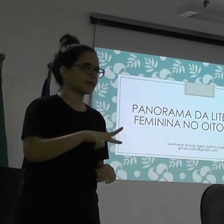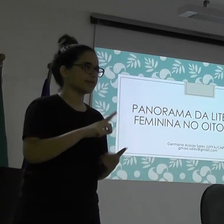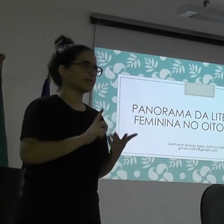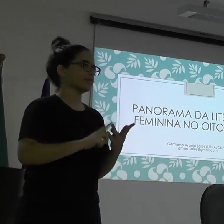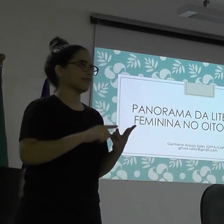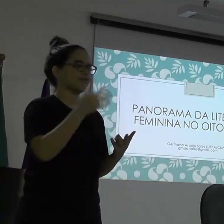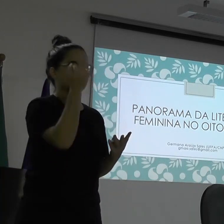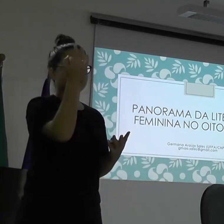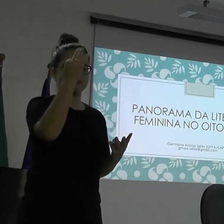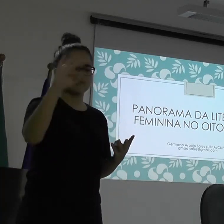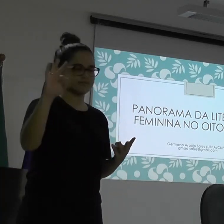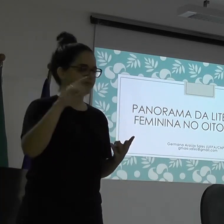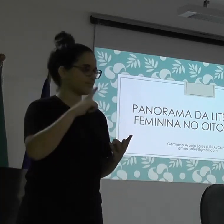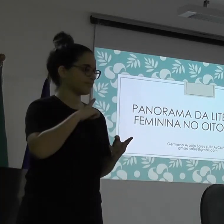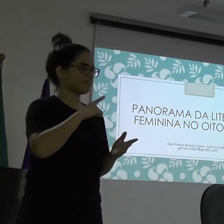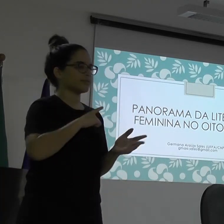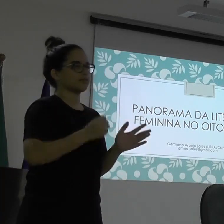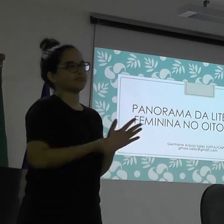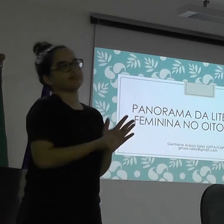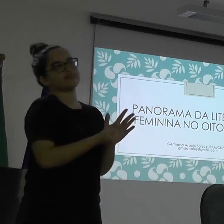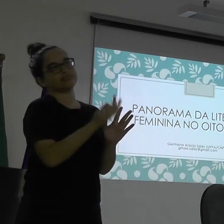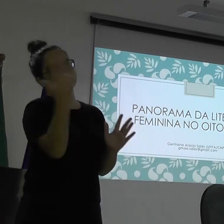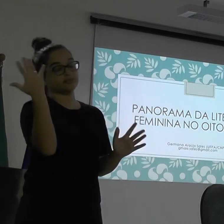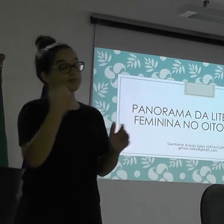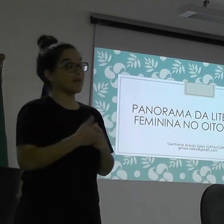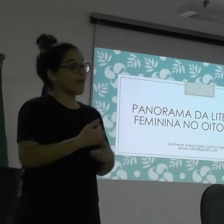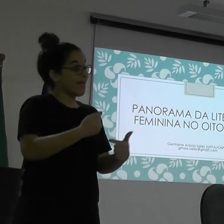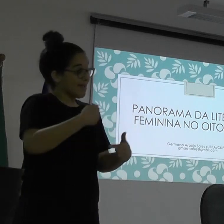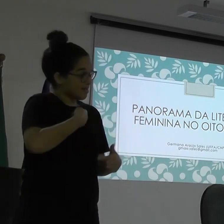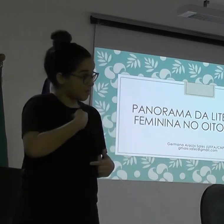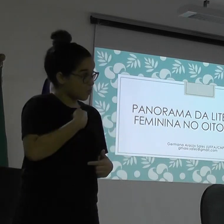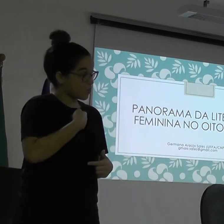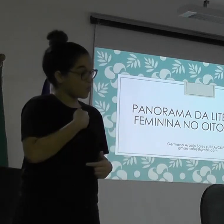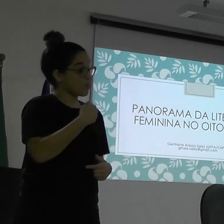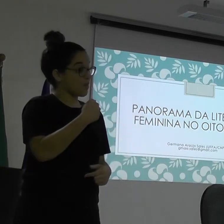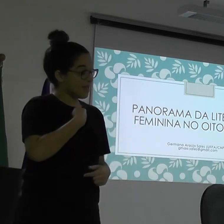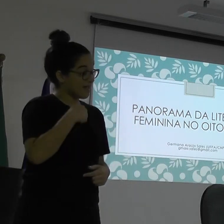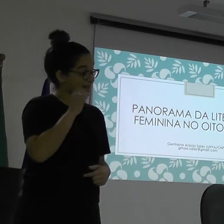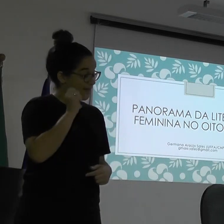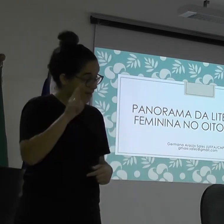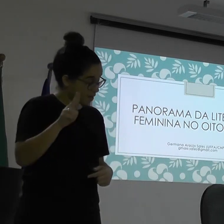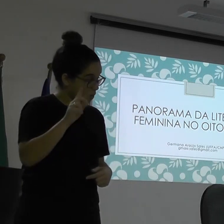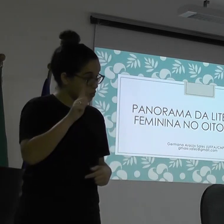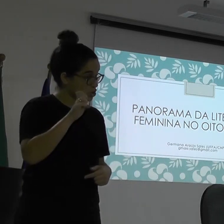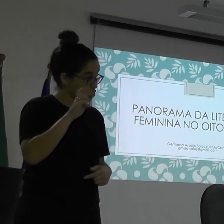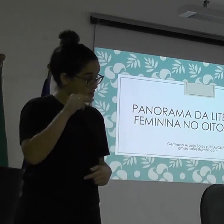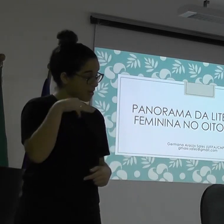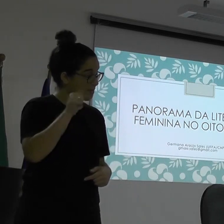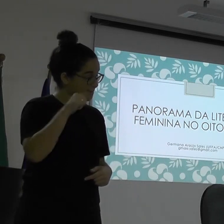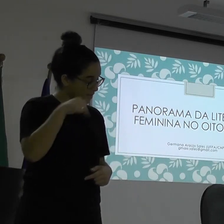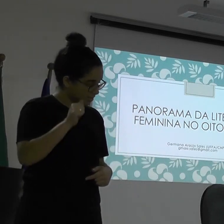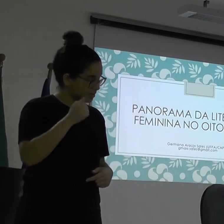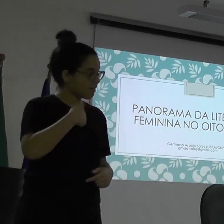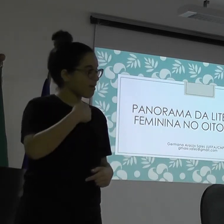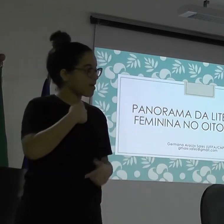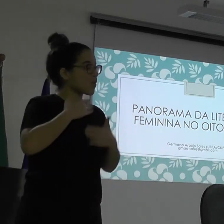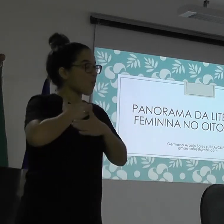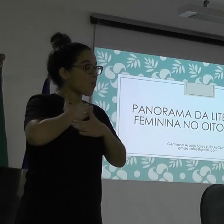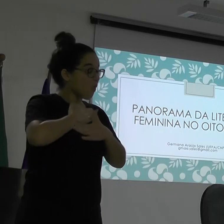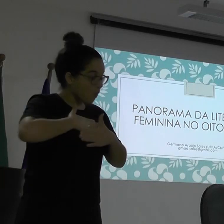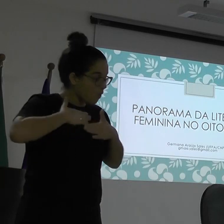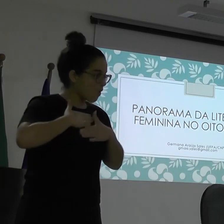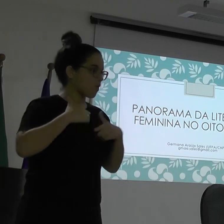francesa, né? E assim, eu, Germana, gosto do trabalho